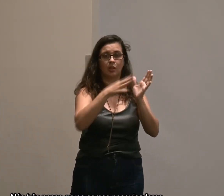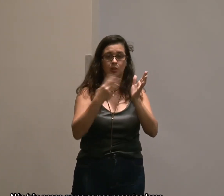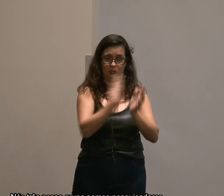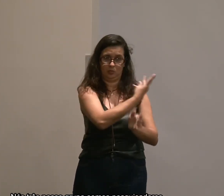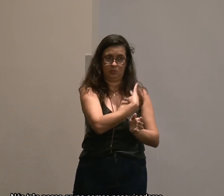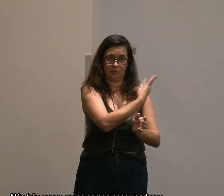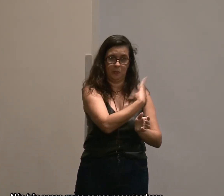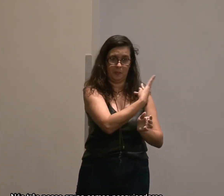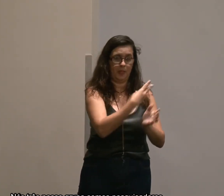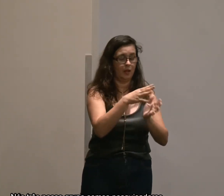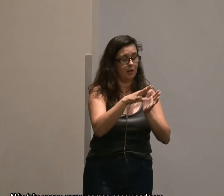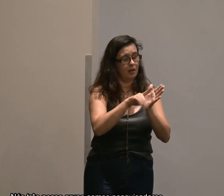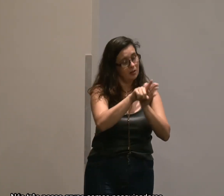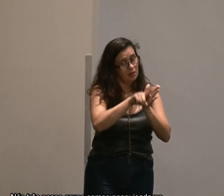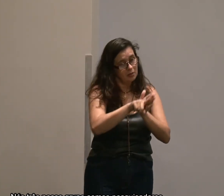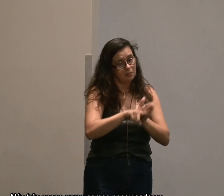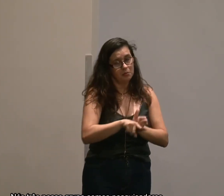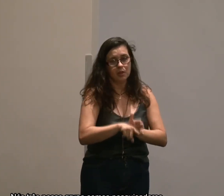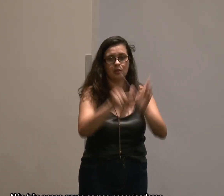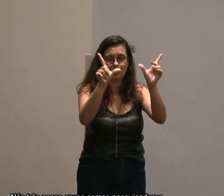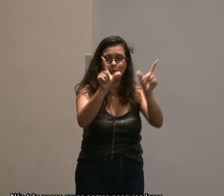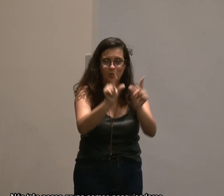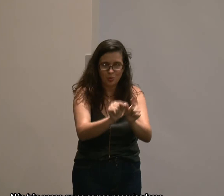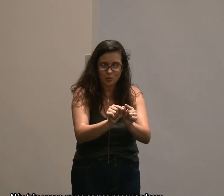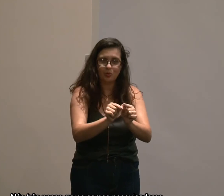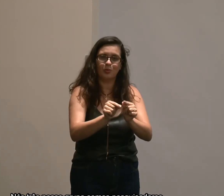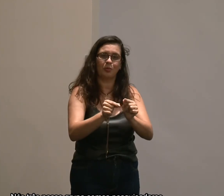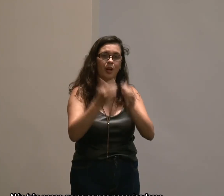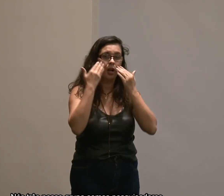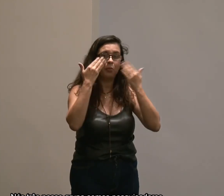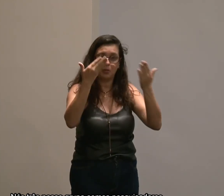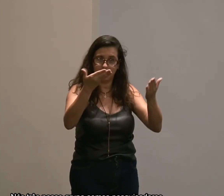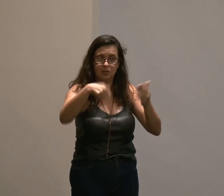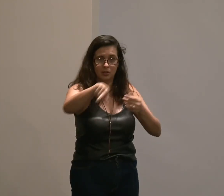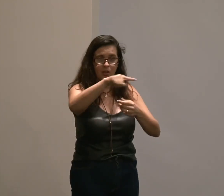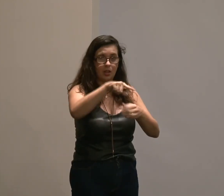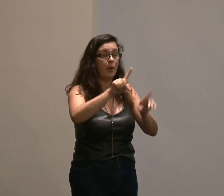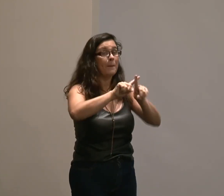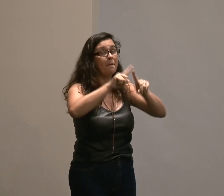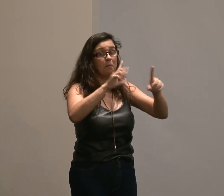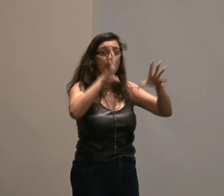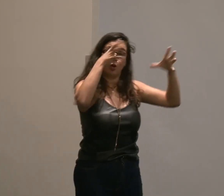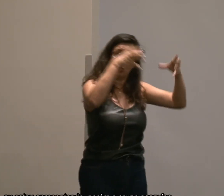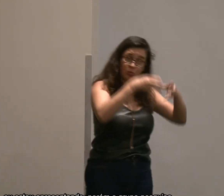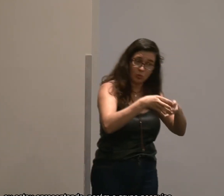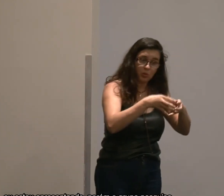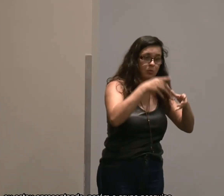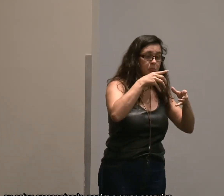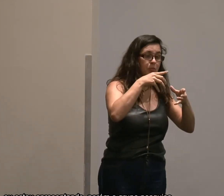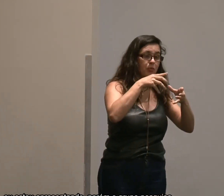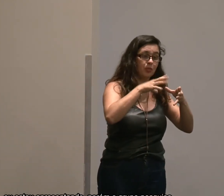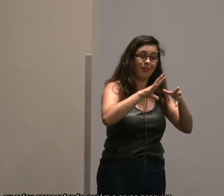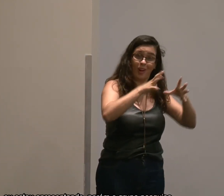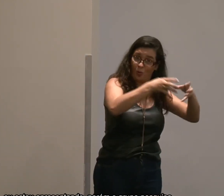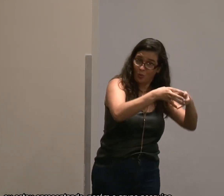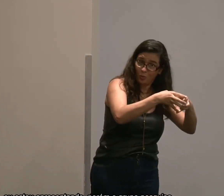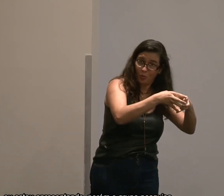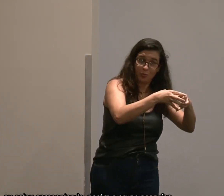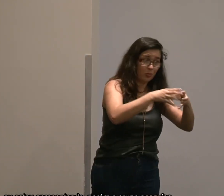nós três nesse grupo nós somos pesquisadores e eu estou apresentando porém o